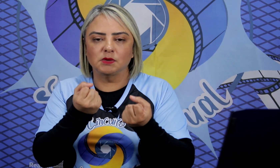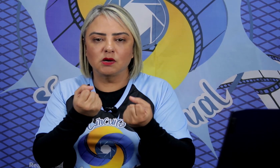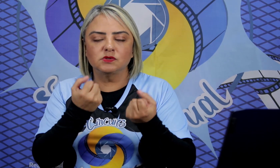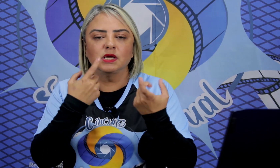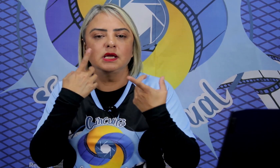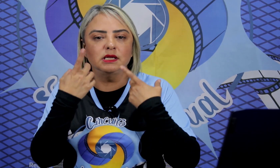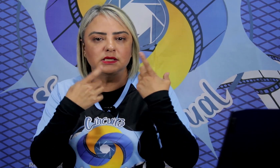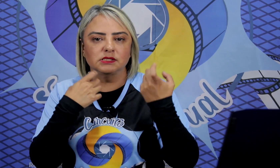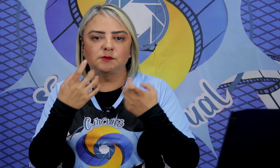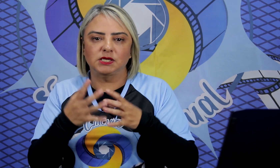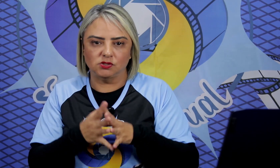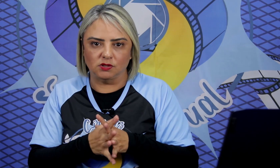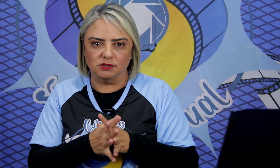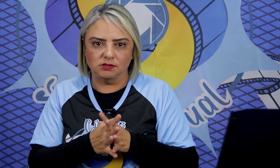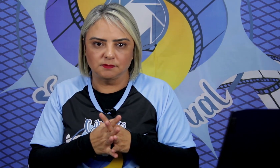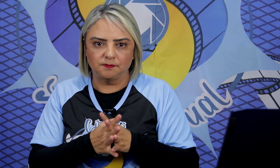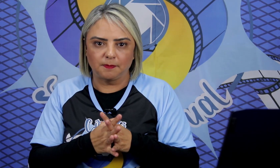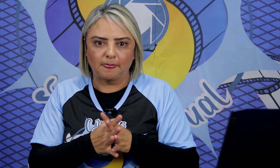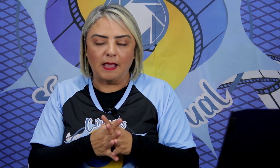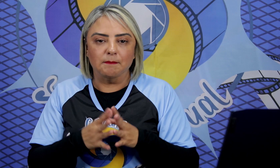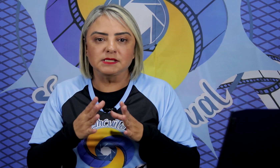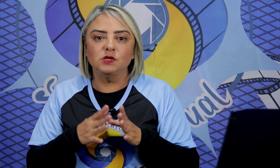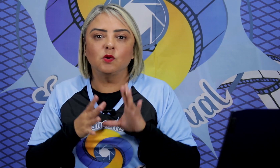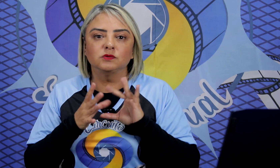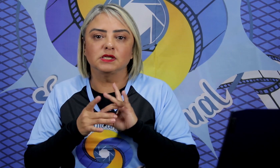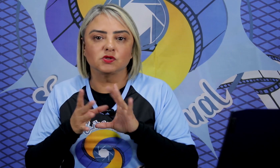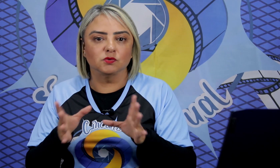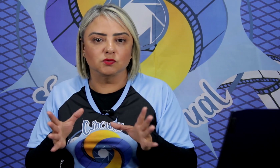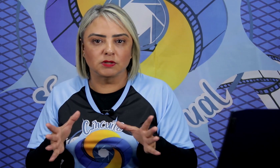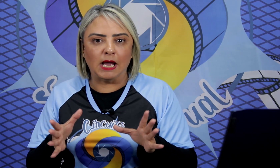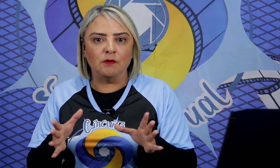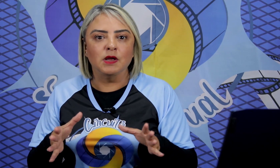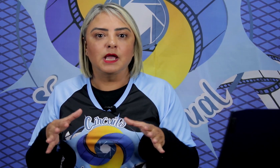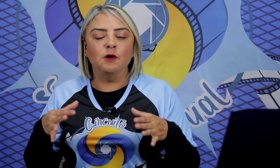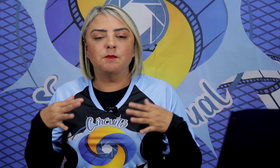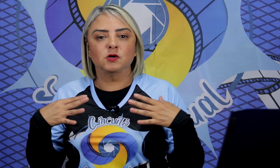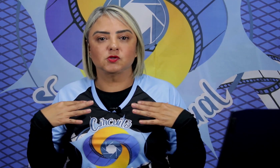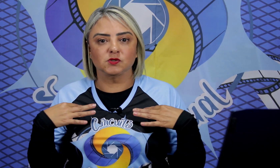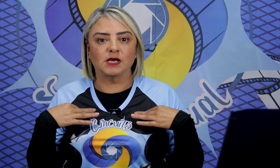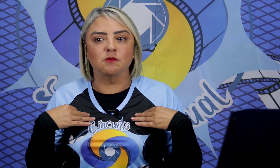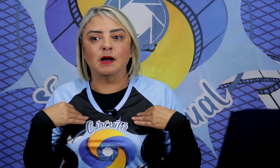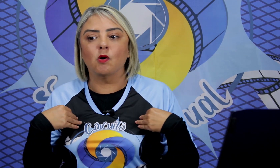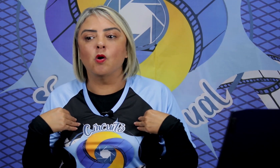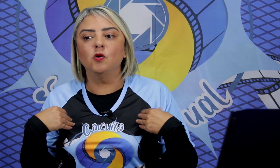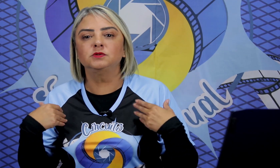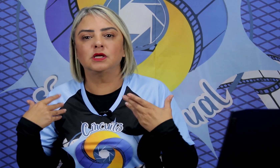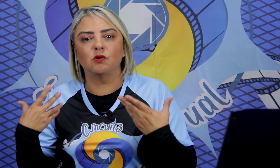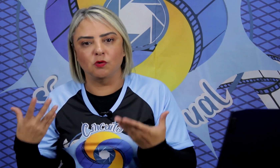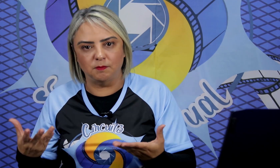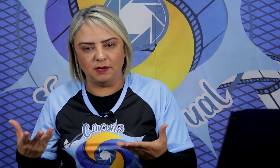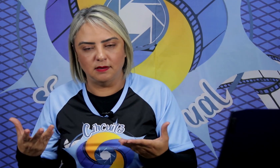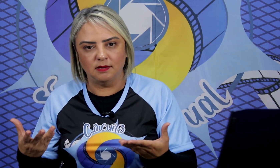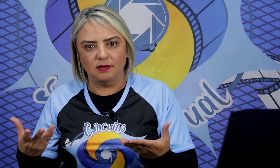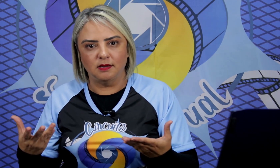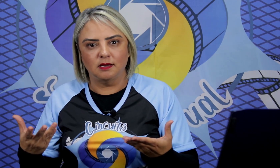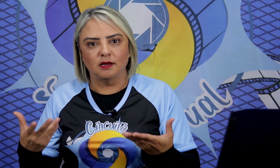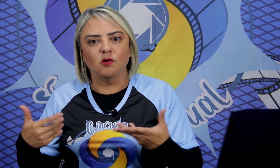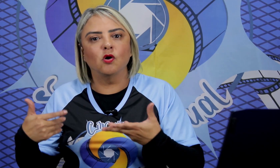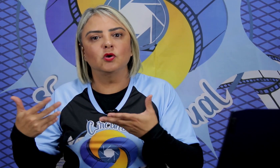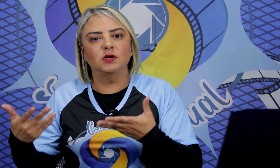mãos e nas expressões. Mas em contexto cultural, eu posso usar uma outra roupa